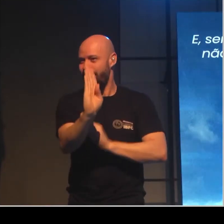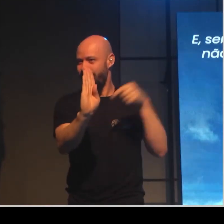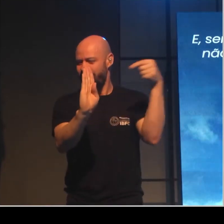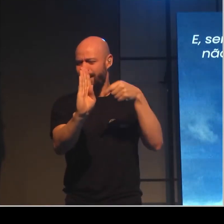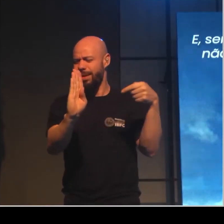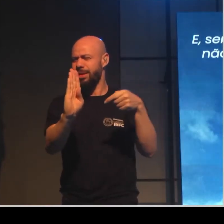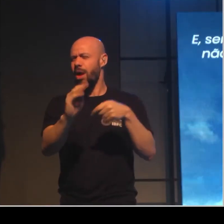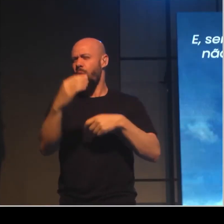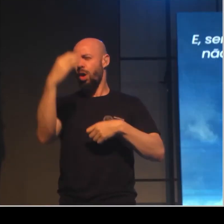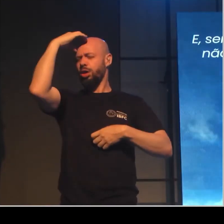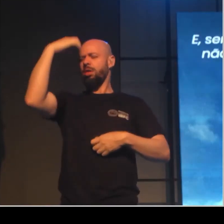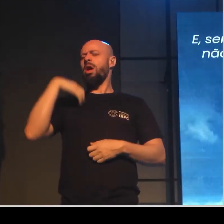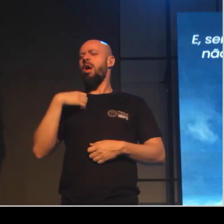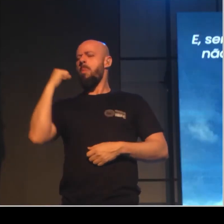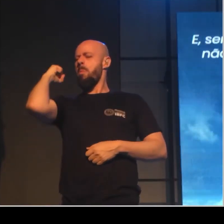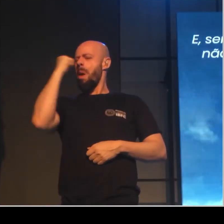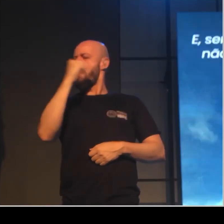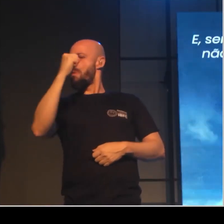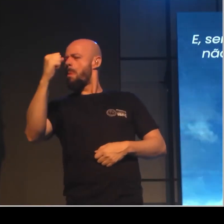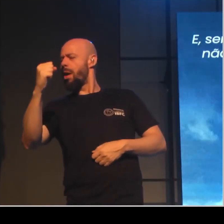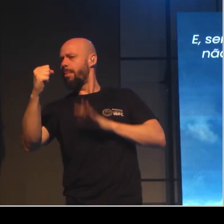encontraram Jesus agora na casa,